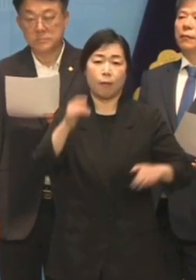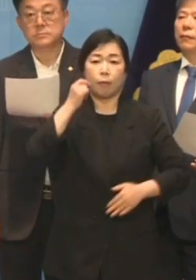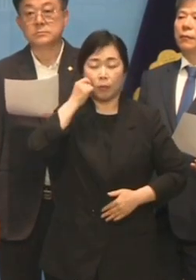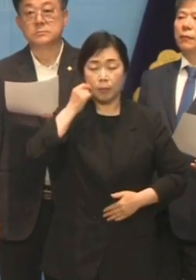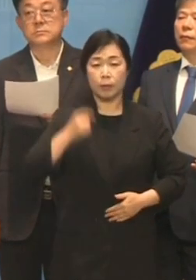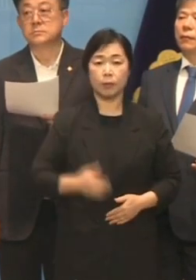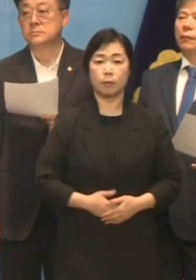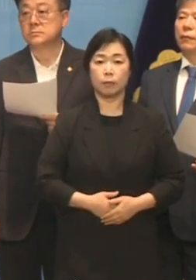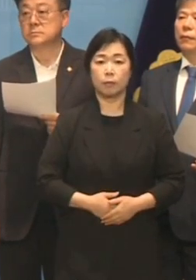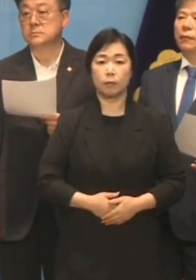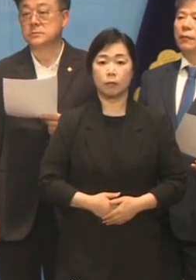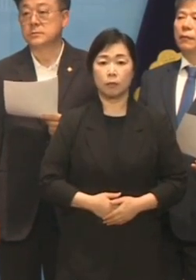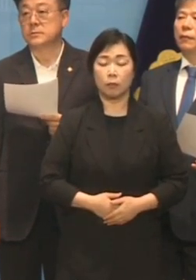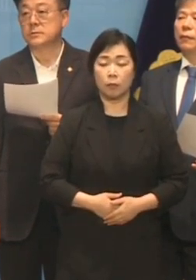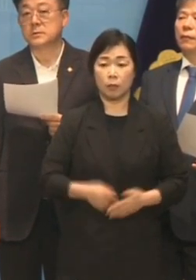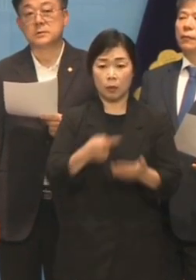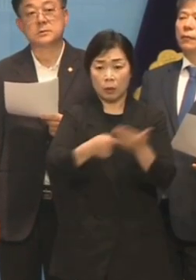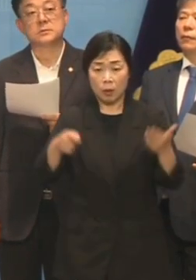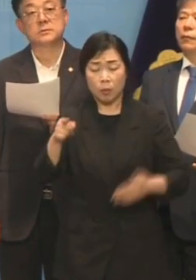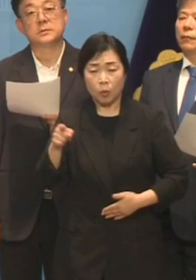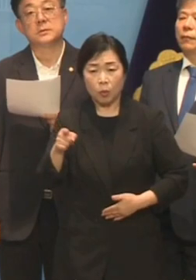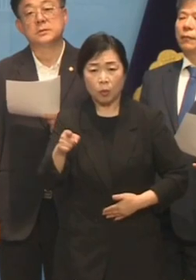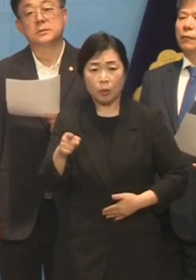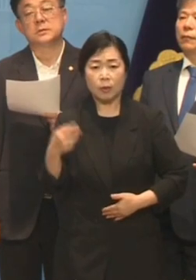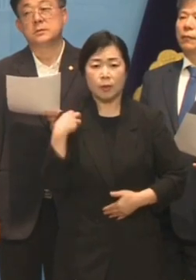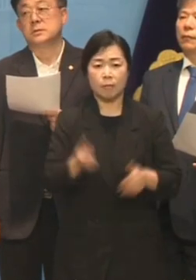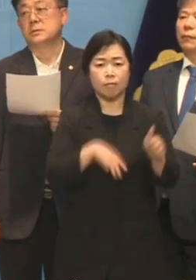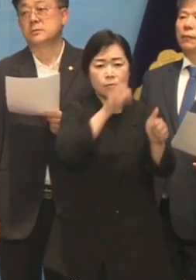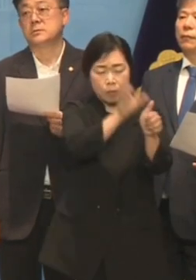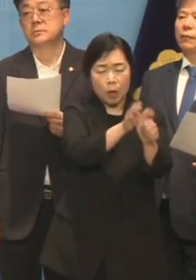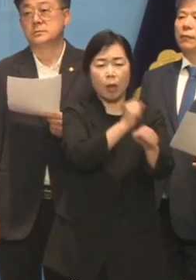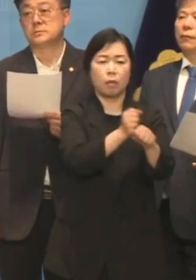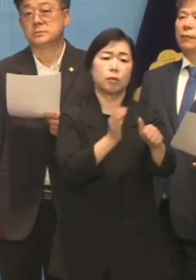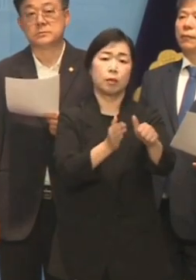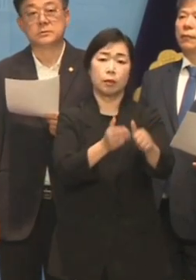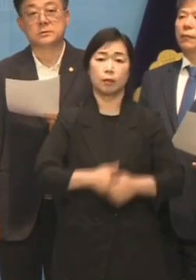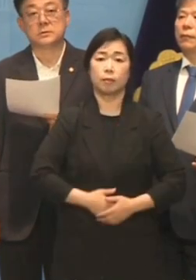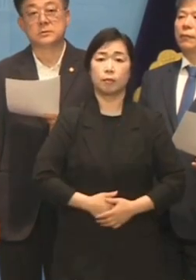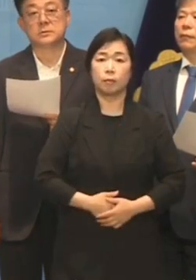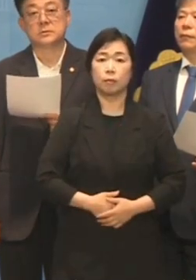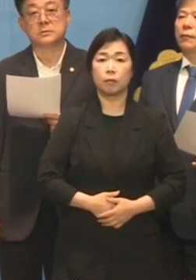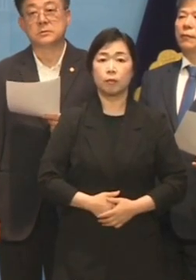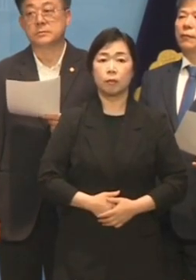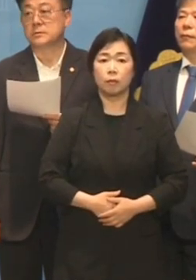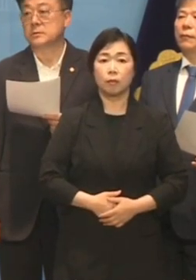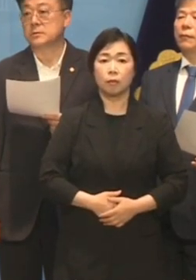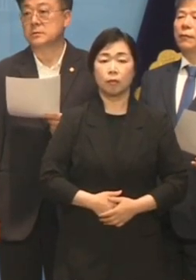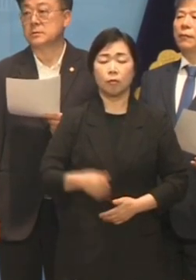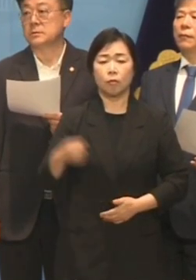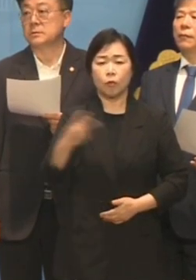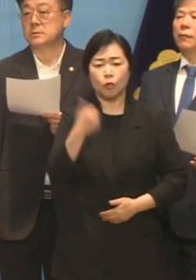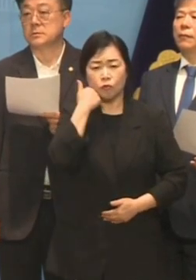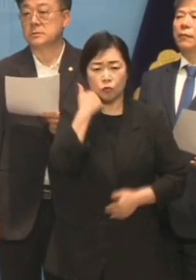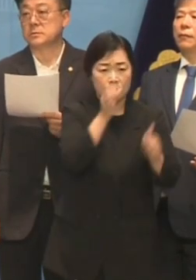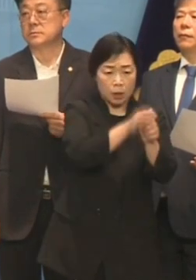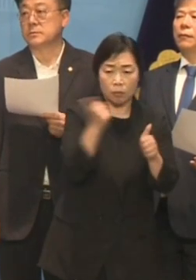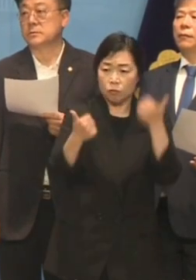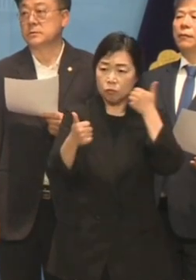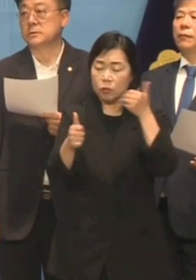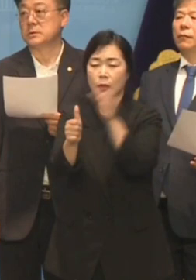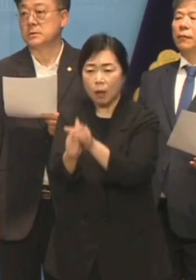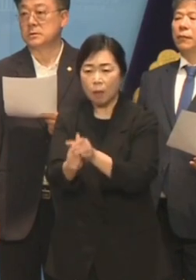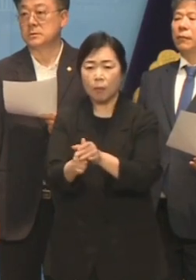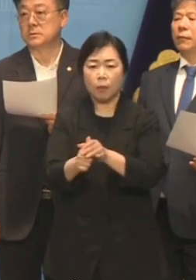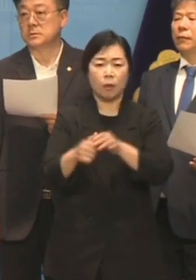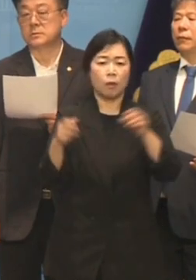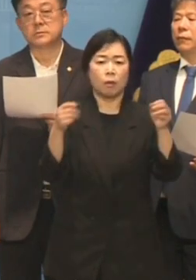없습니다. 부처에 맡기면 책임과 역할을 나누다 또 다른 안타까운 희생이 발생할